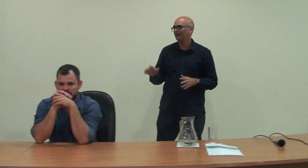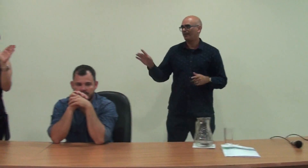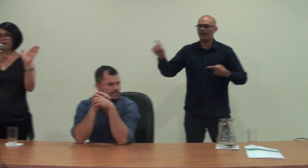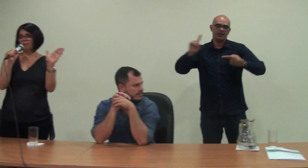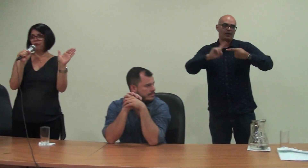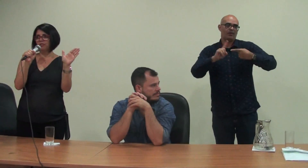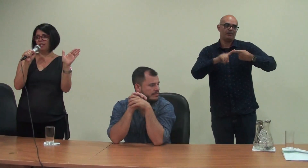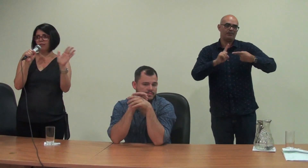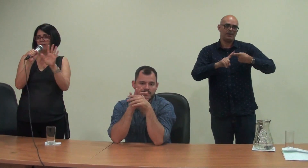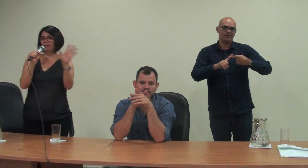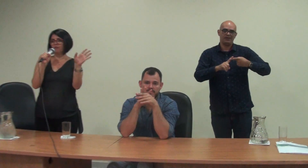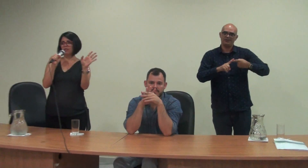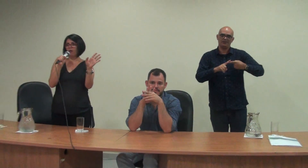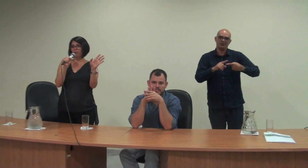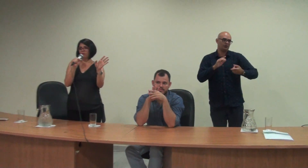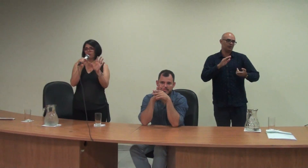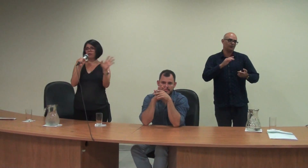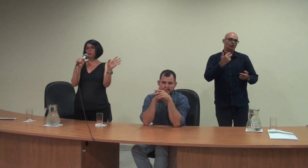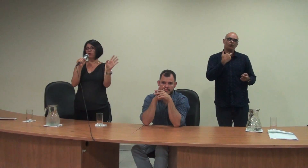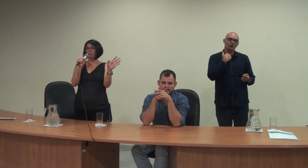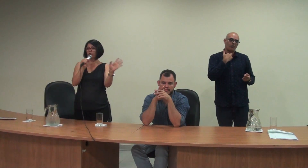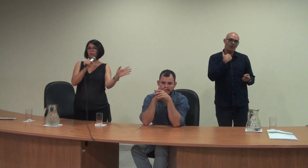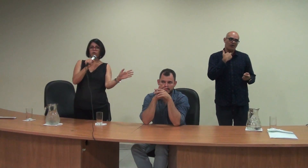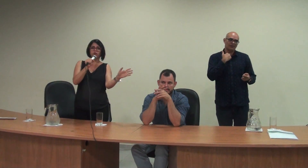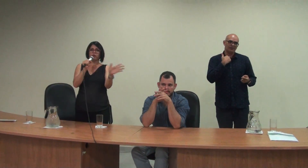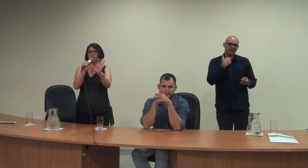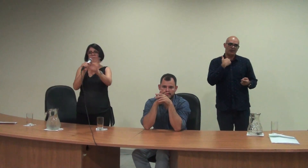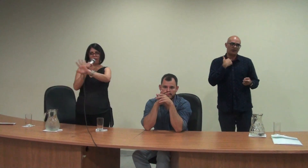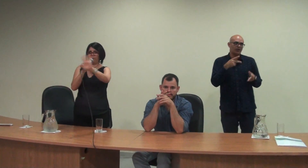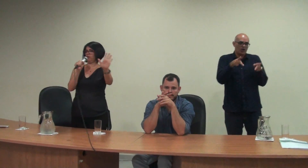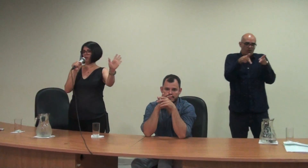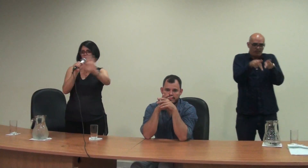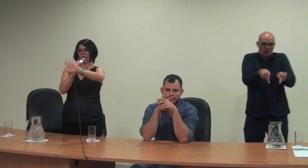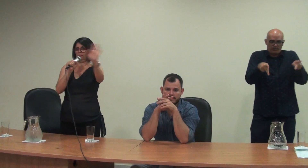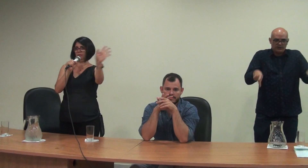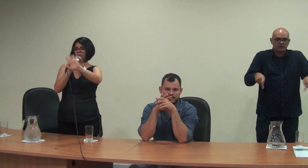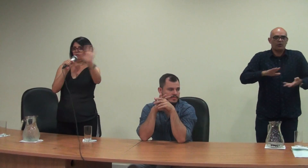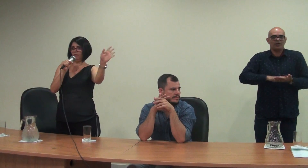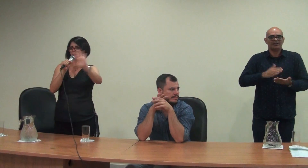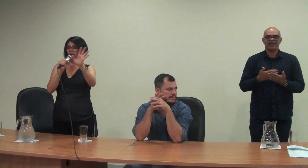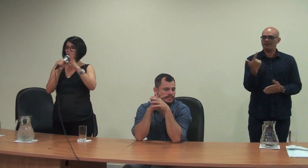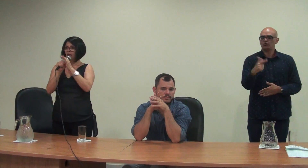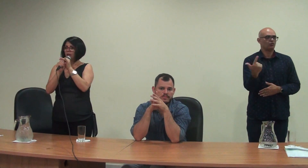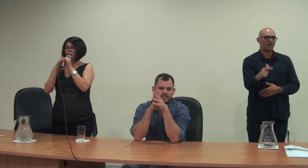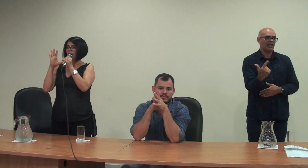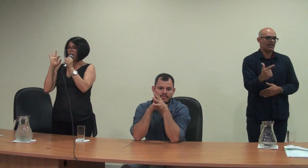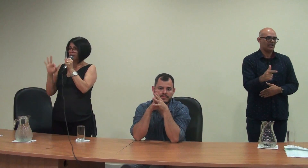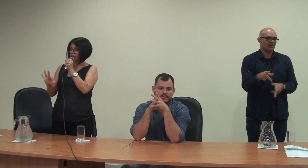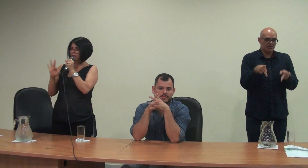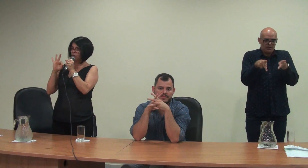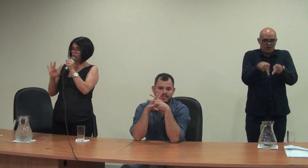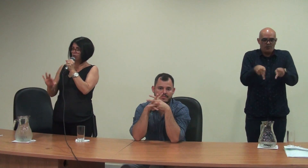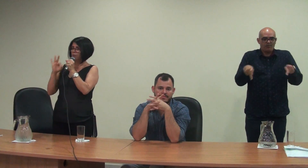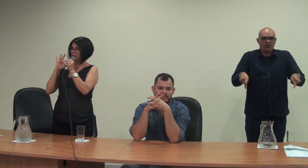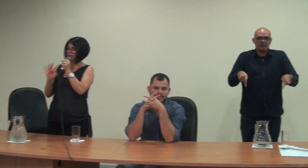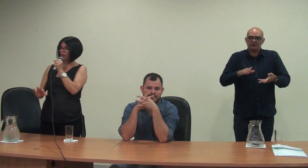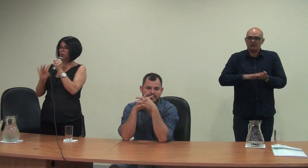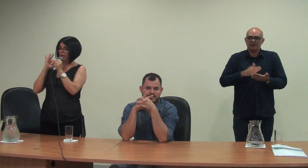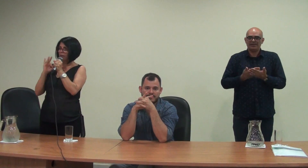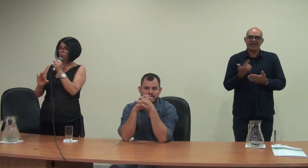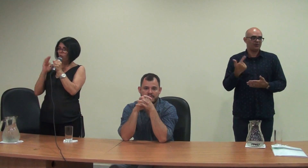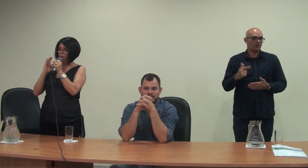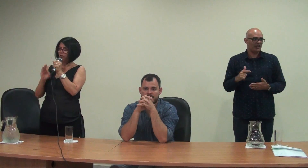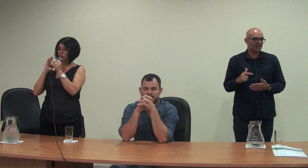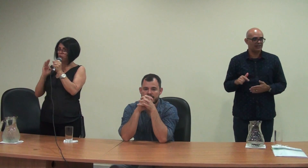pode ter essa função, professor intérprete. A criança surda precisa